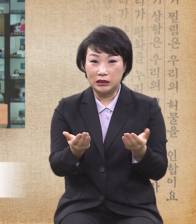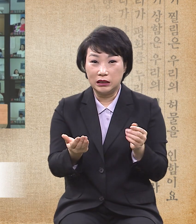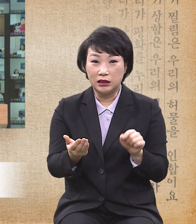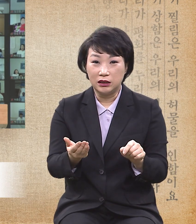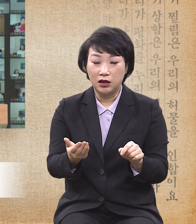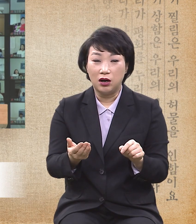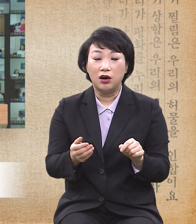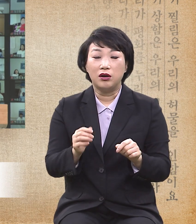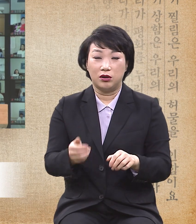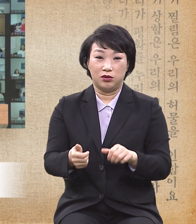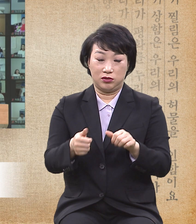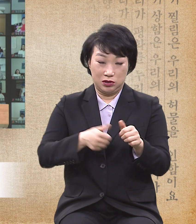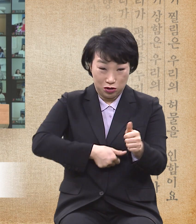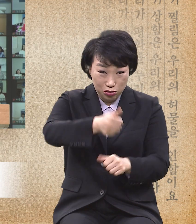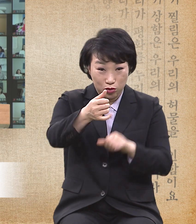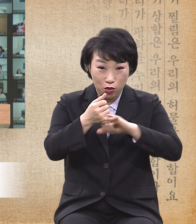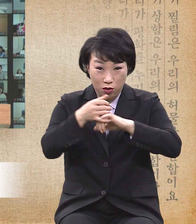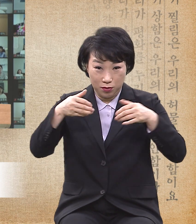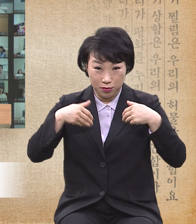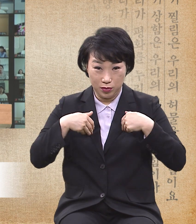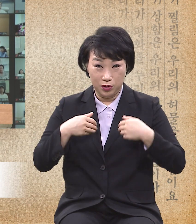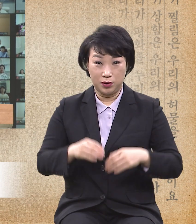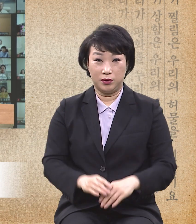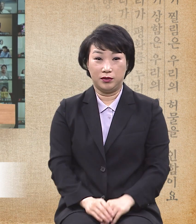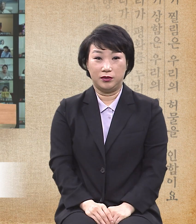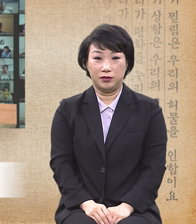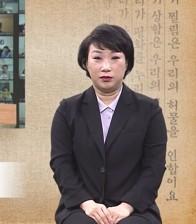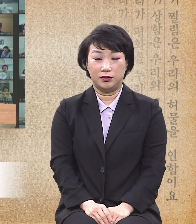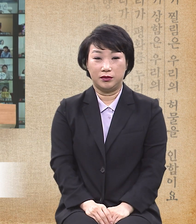그럼 반드시 이겨야 된다 이 말이야.